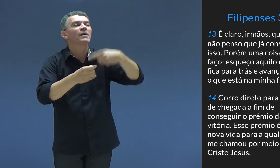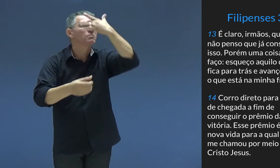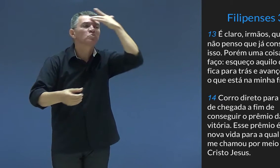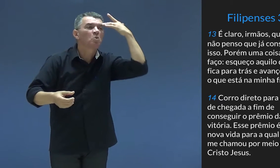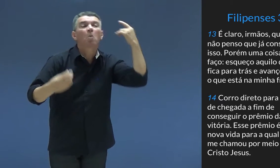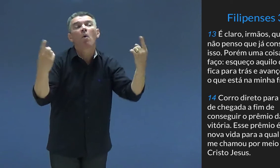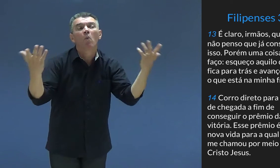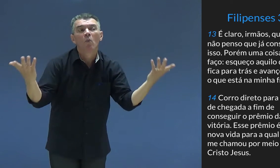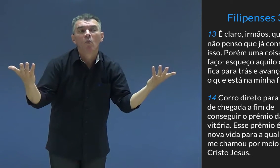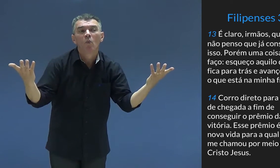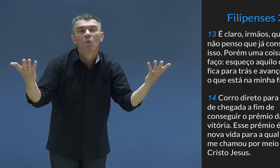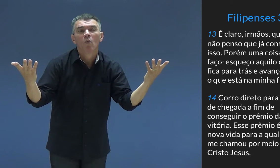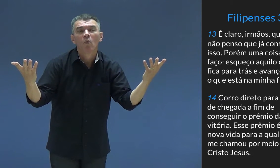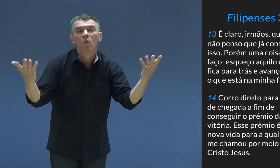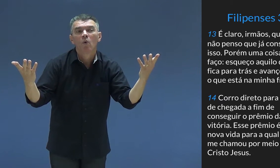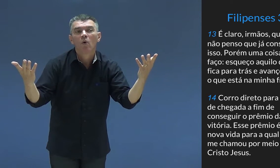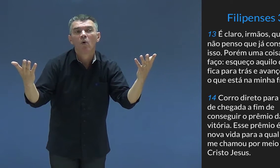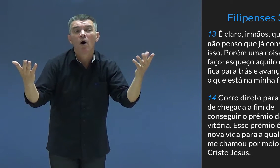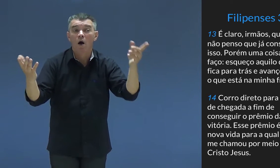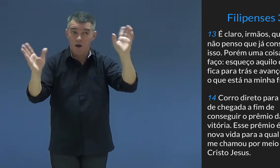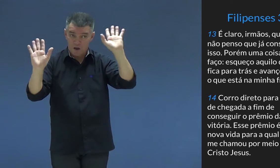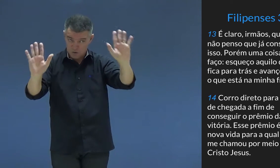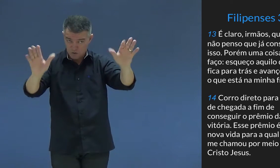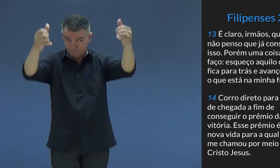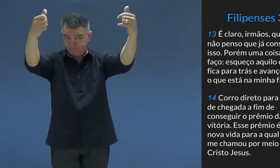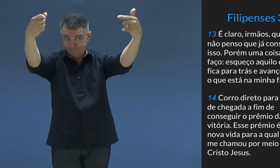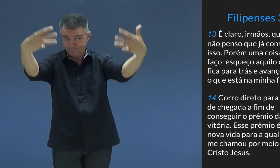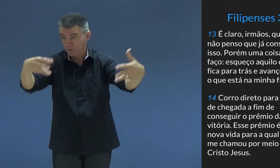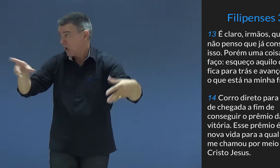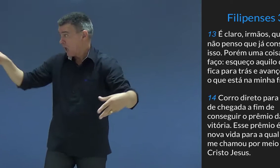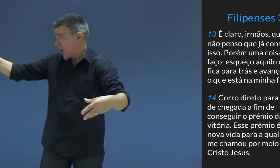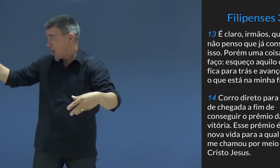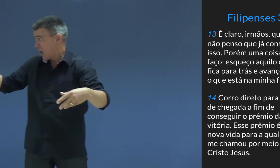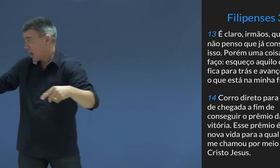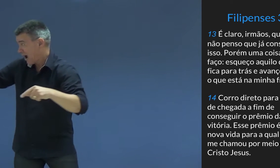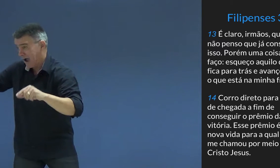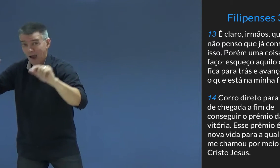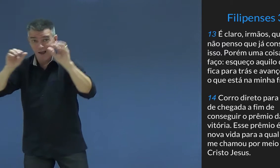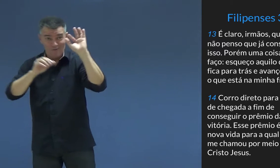É o nome ou é uma cidade? Ó, eu vou explicar.